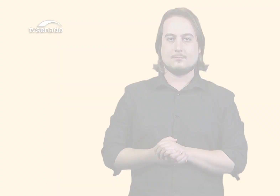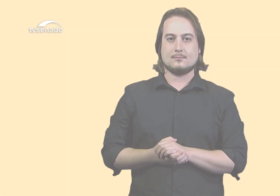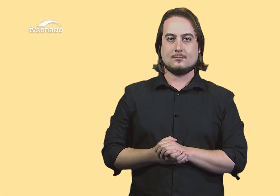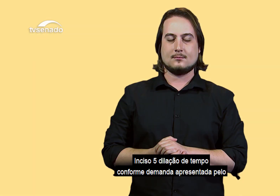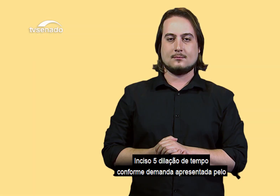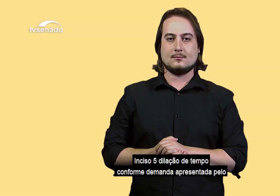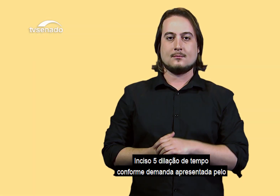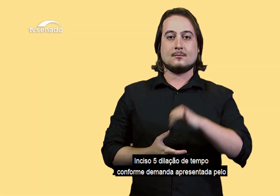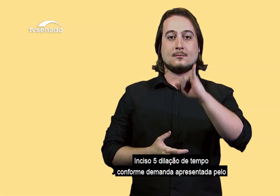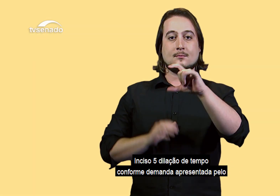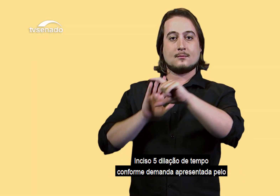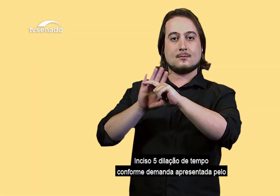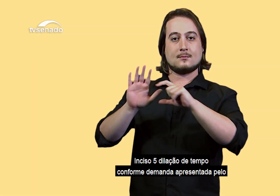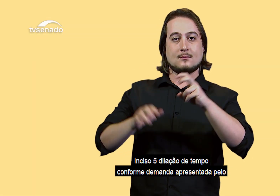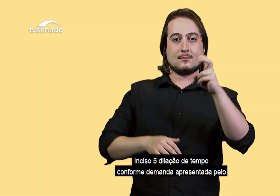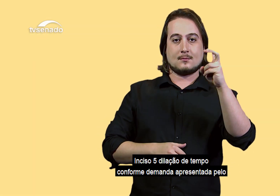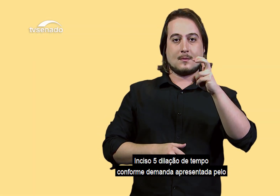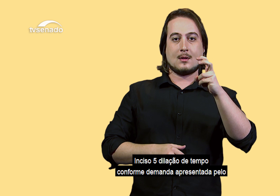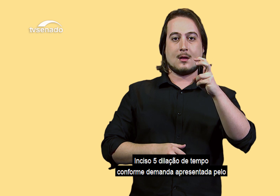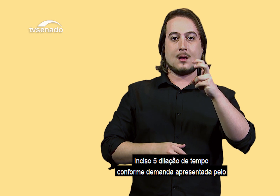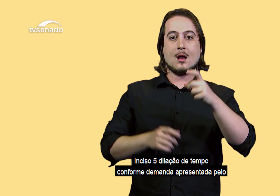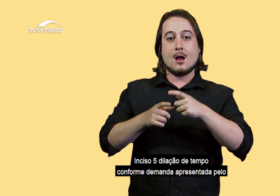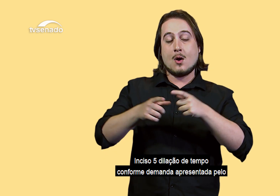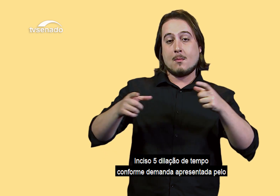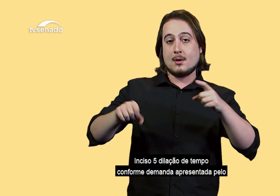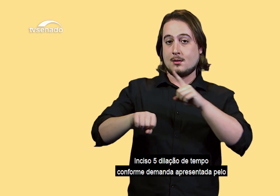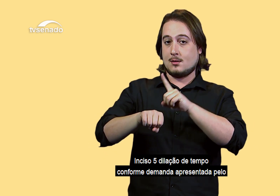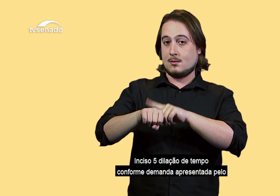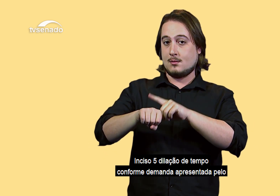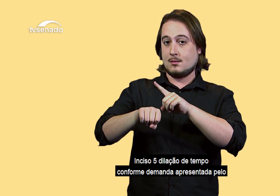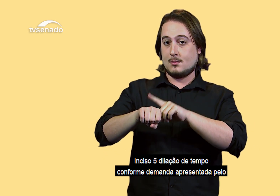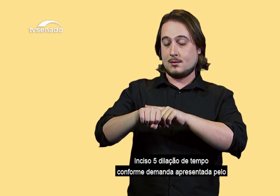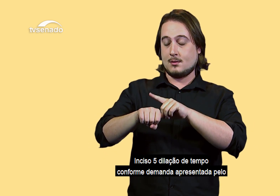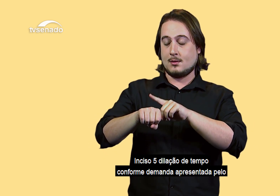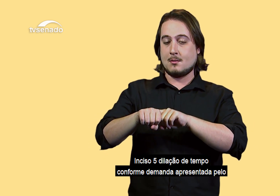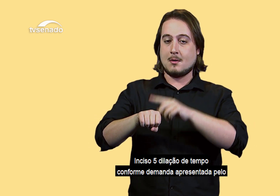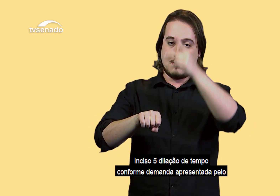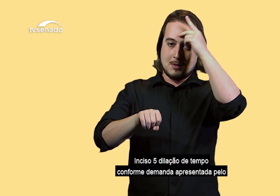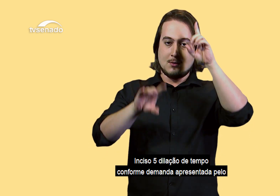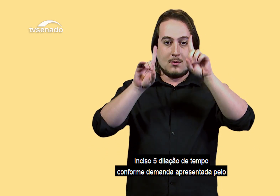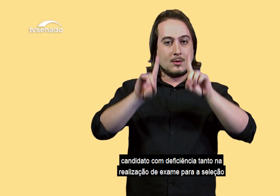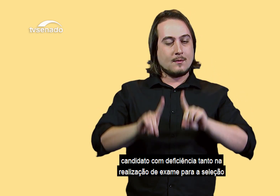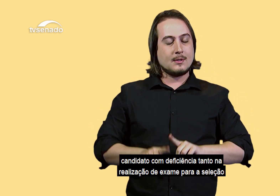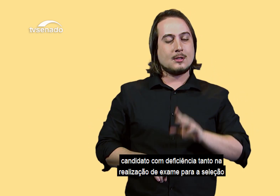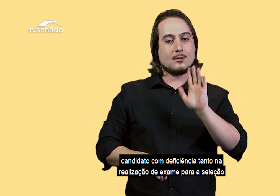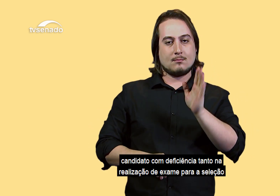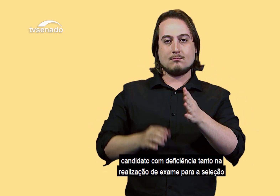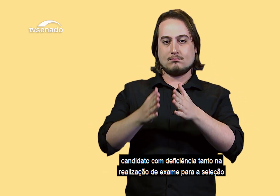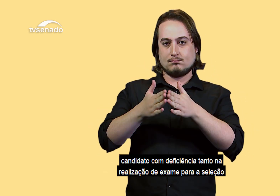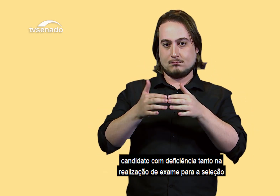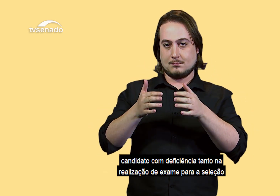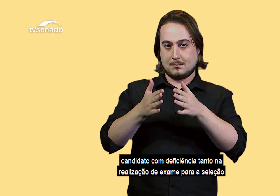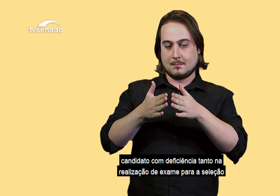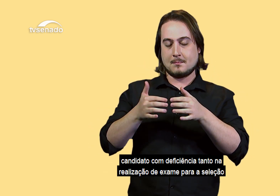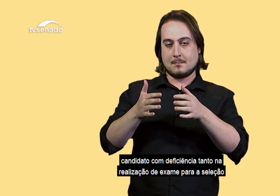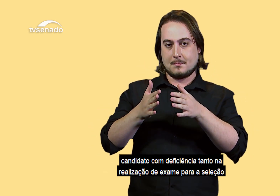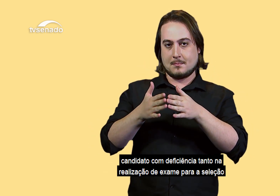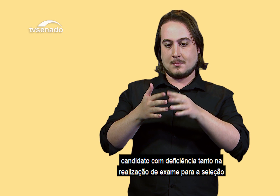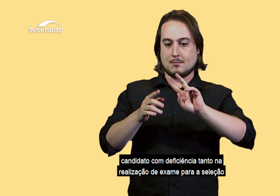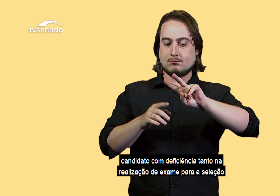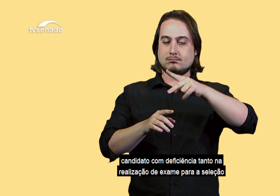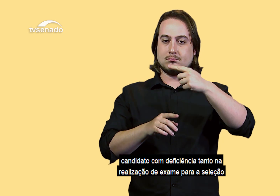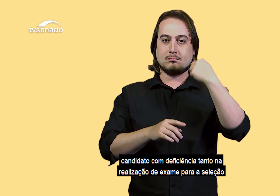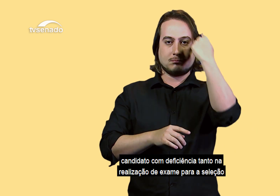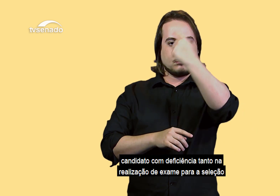Inciso 5. Dilação de tempo, conforme demanda apresentada pelo candidato com deficiência,